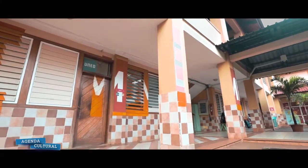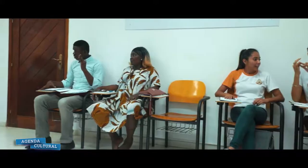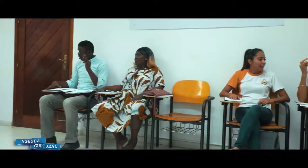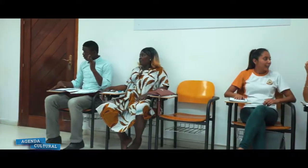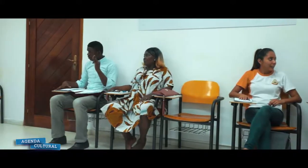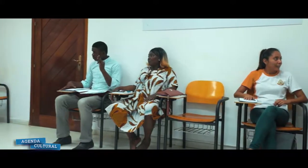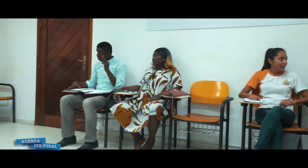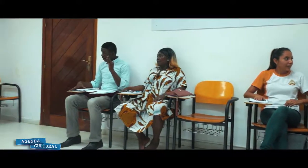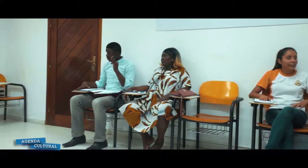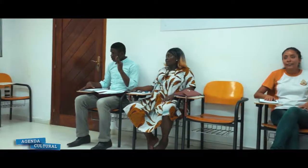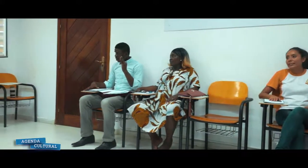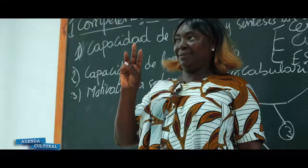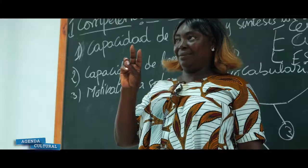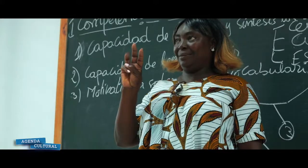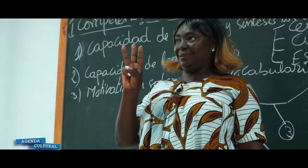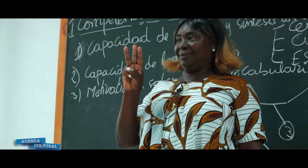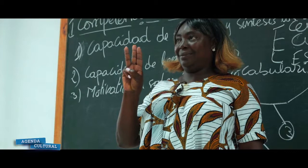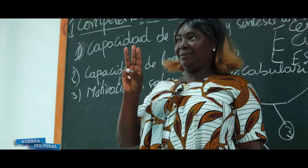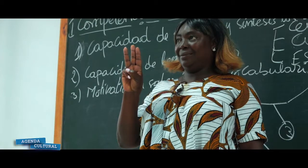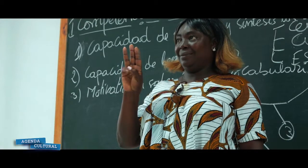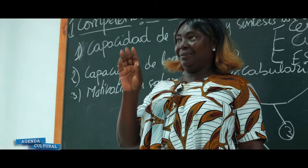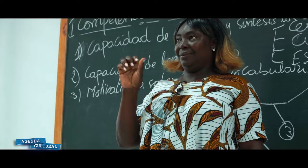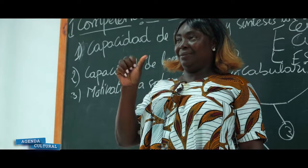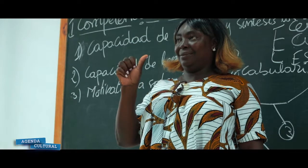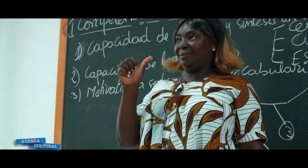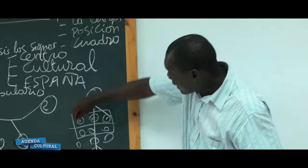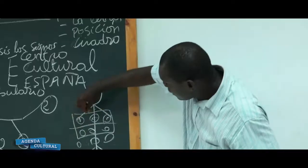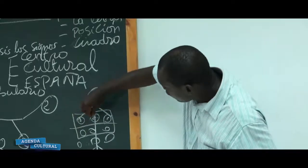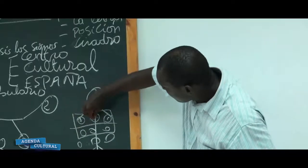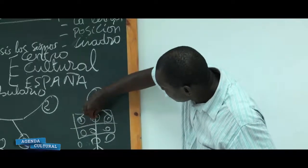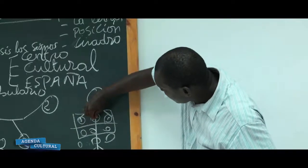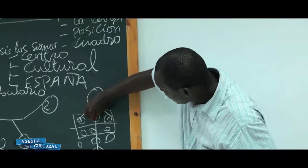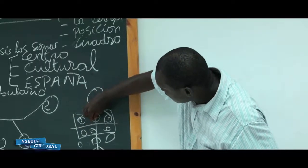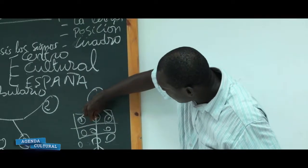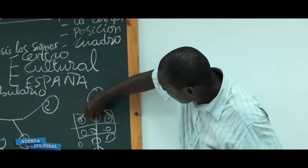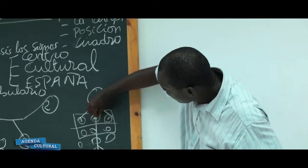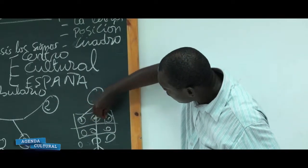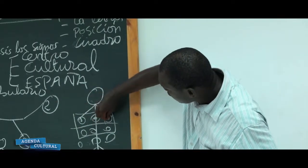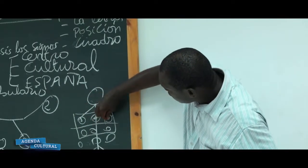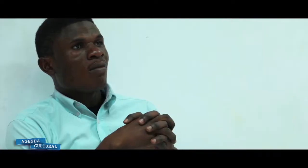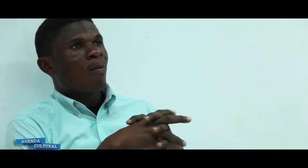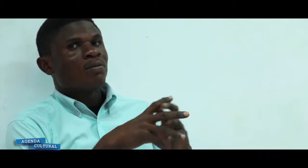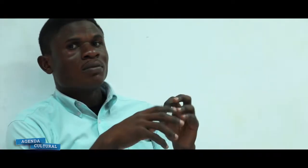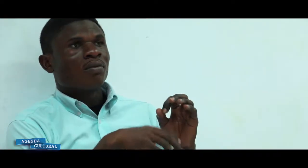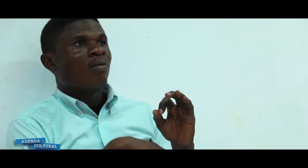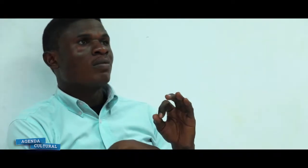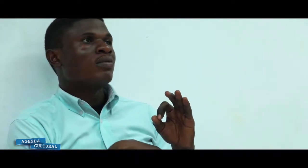impartiendo el taller del lenguaje de signos a los ciudadanos. Aquí solamente es para explicar